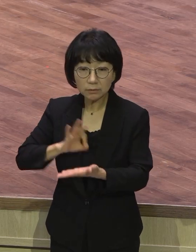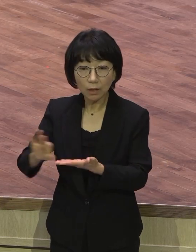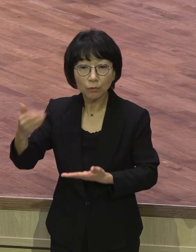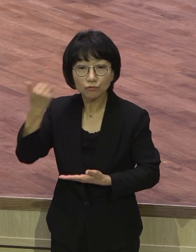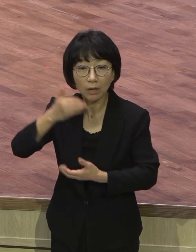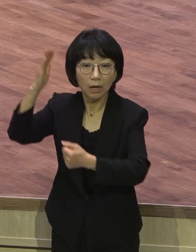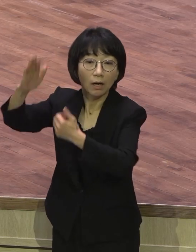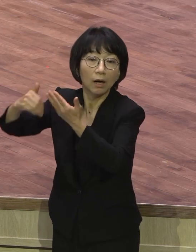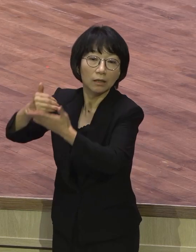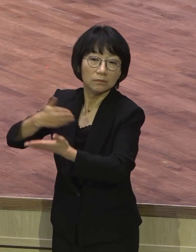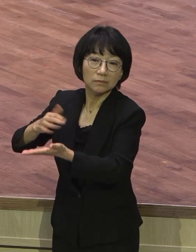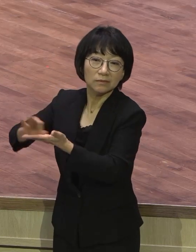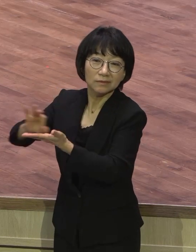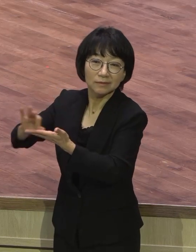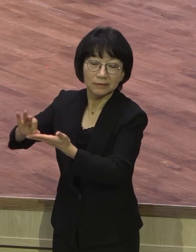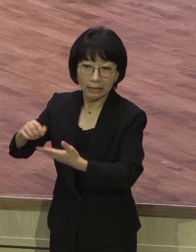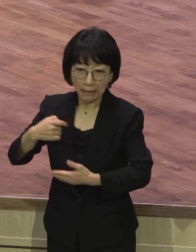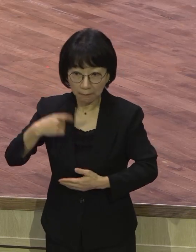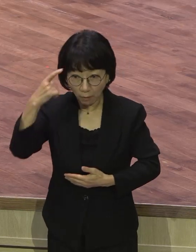머리가 좋아서 내가 방품이 좋아서 아니에요.